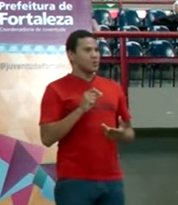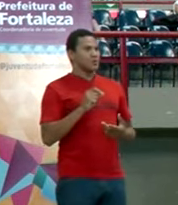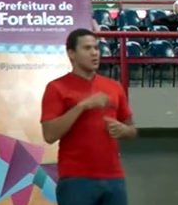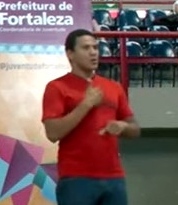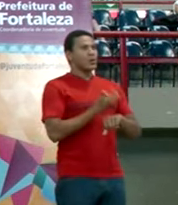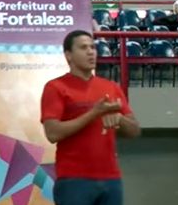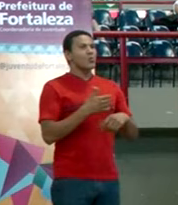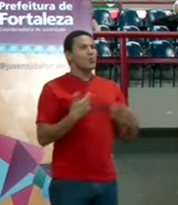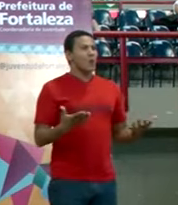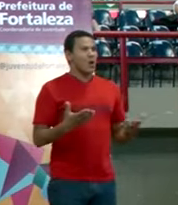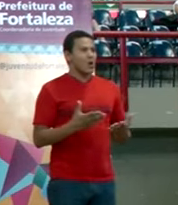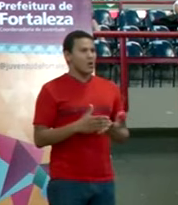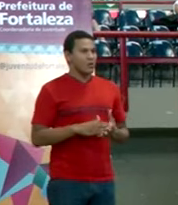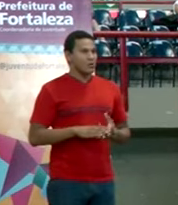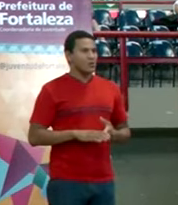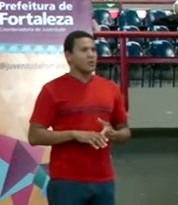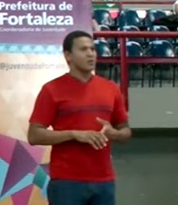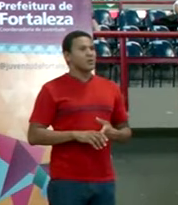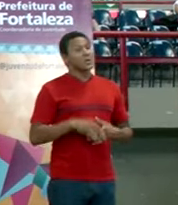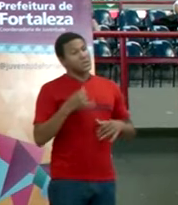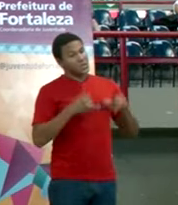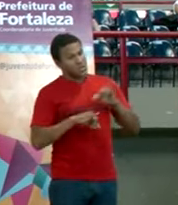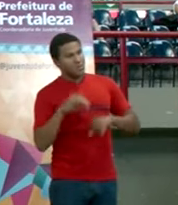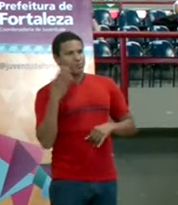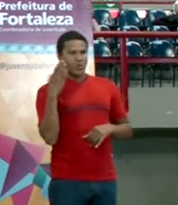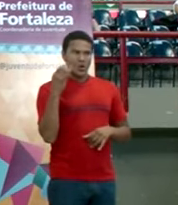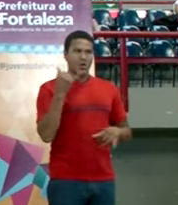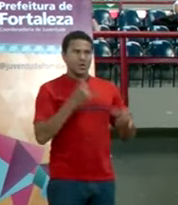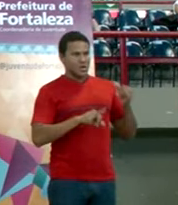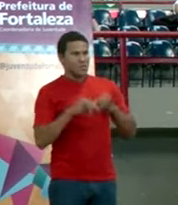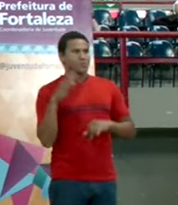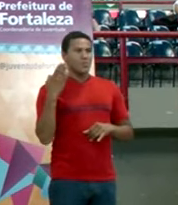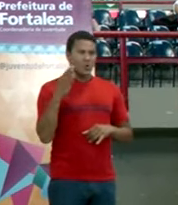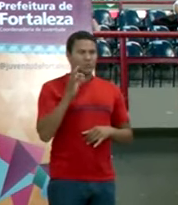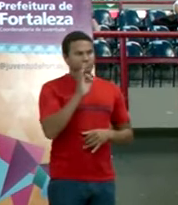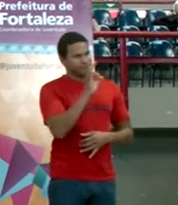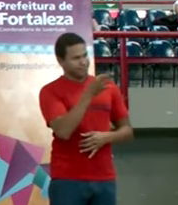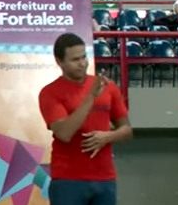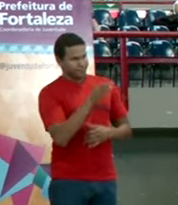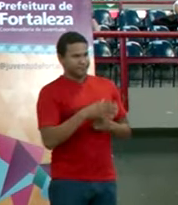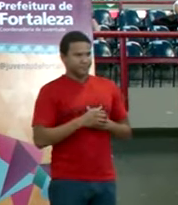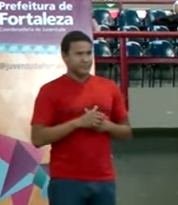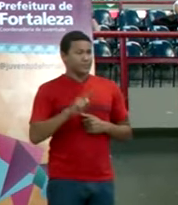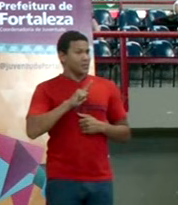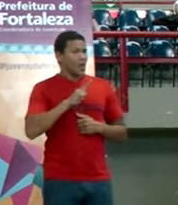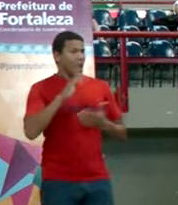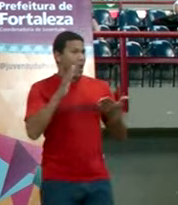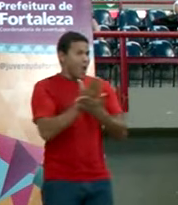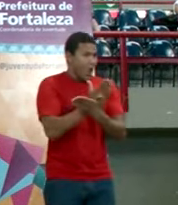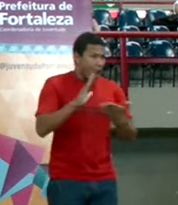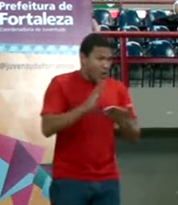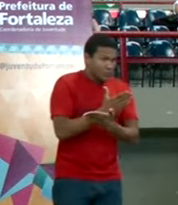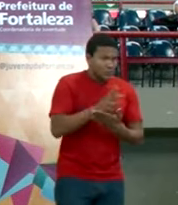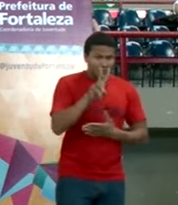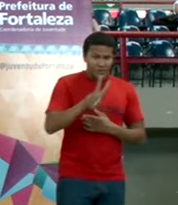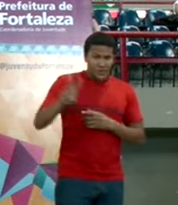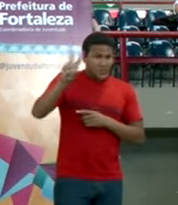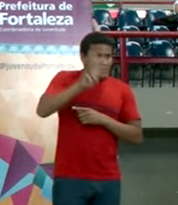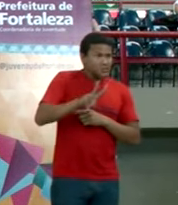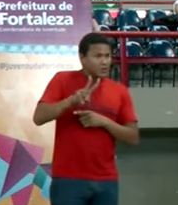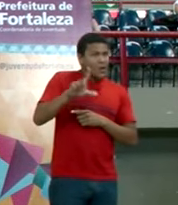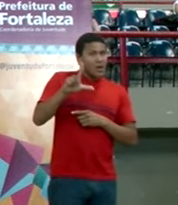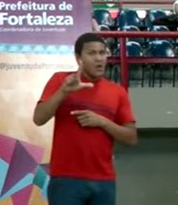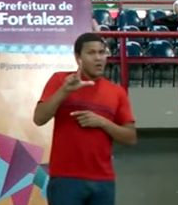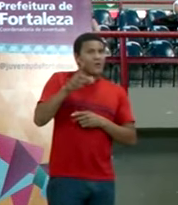Maior Em que área na parte de química e biologia então existem vestibulares e existem universidades que